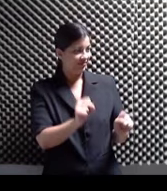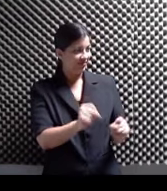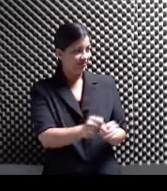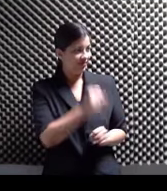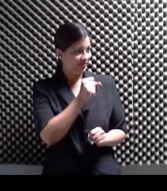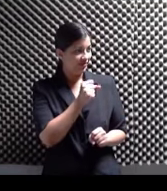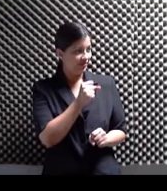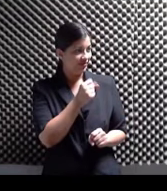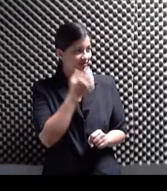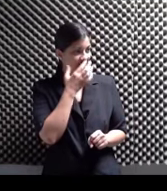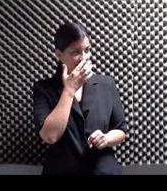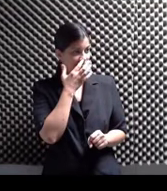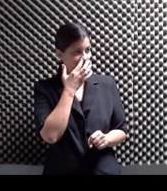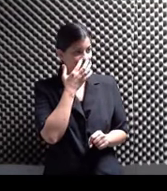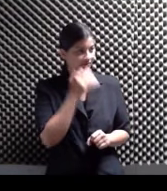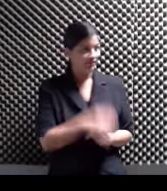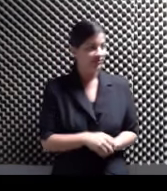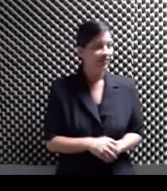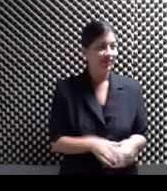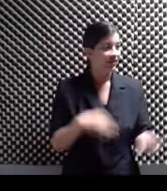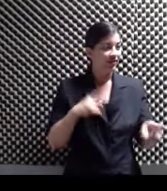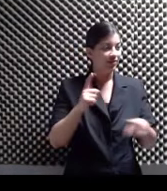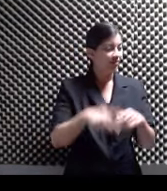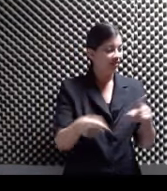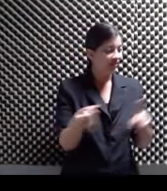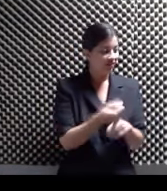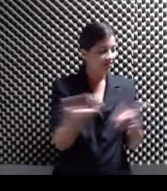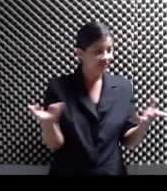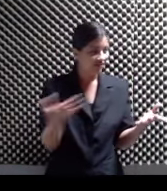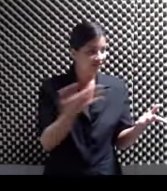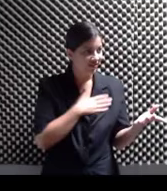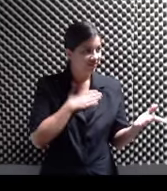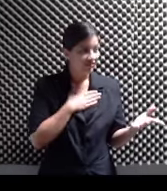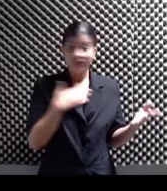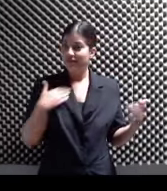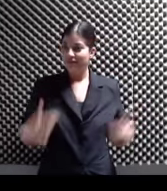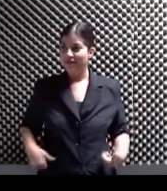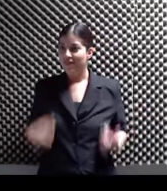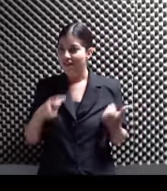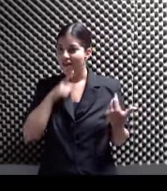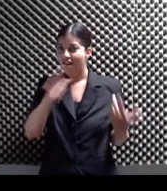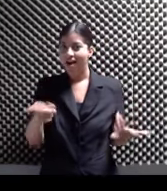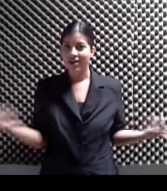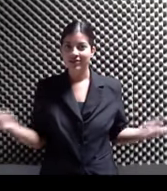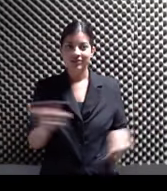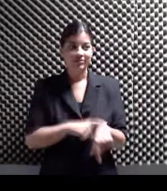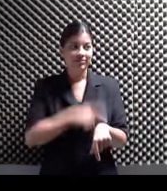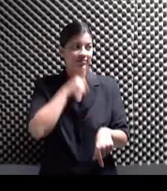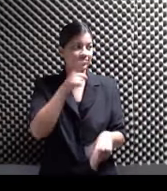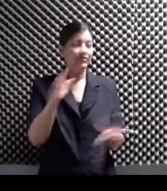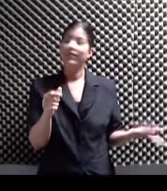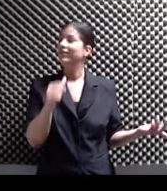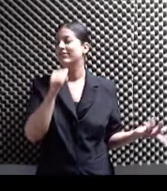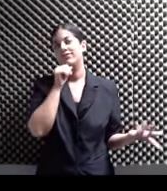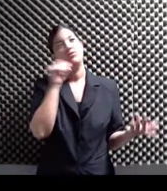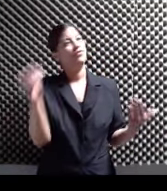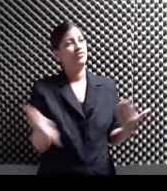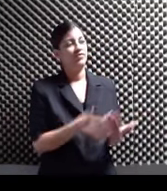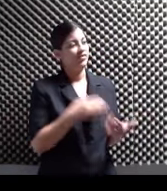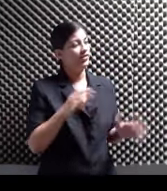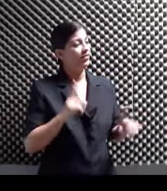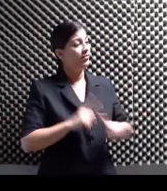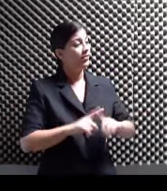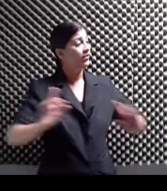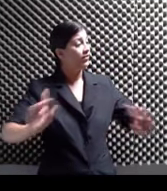están iguales. Sí, pero no, tampoco te lo puedes pegar mucho eso. Tampoco. Ay, Virgen Santa, ok. Estamos en vivo. Estamos en vivo. Estamos Esto no es fácil. Pero